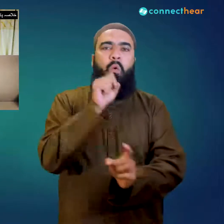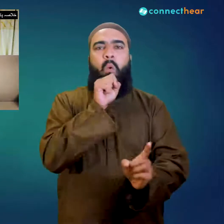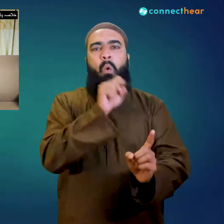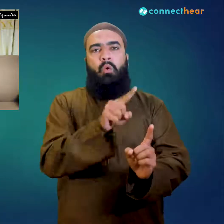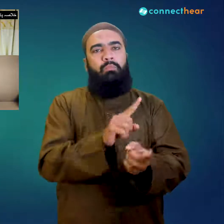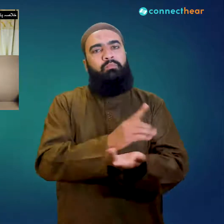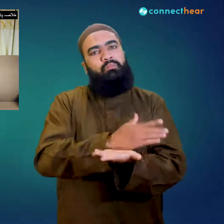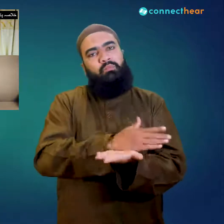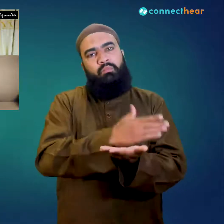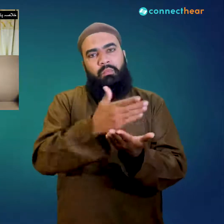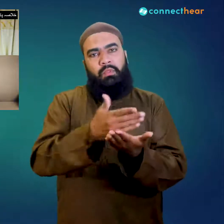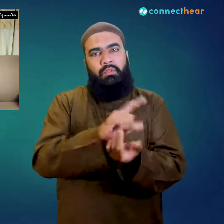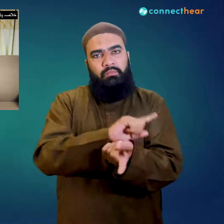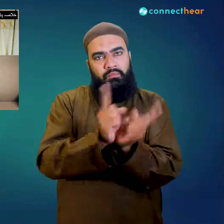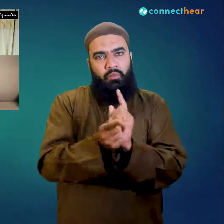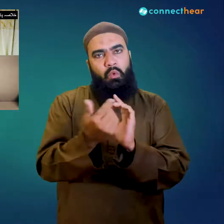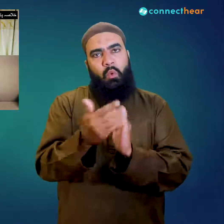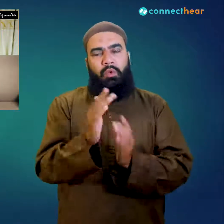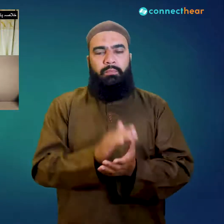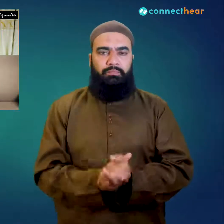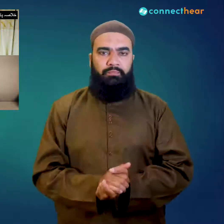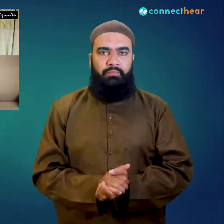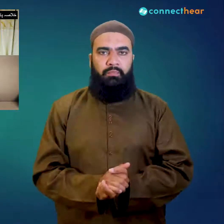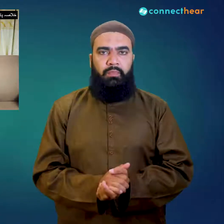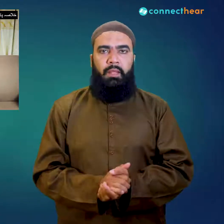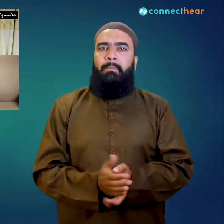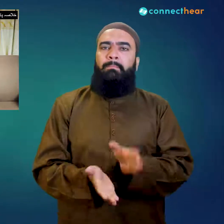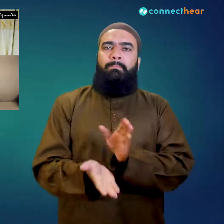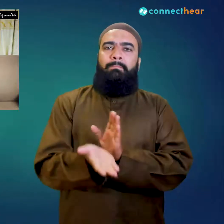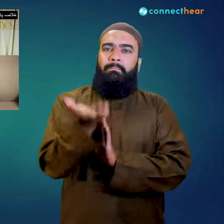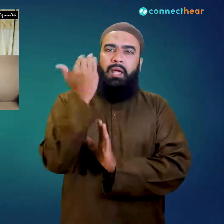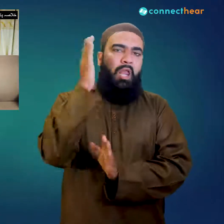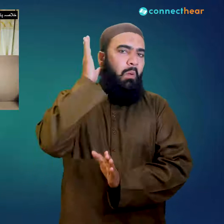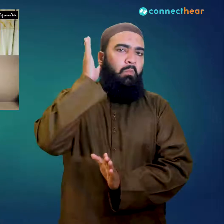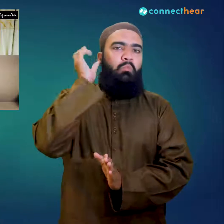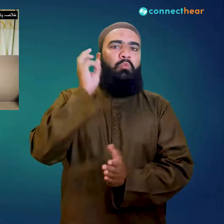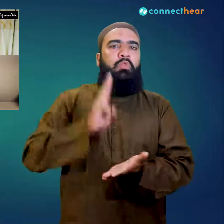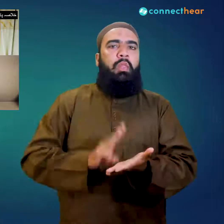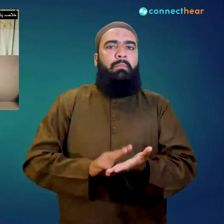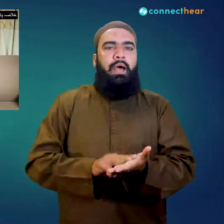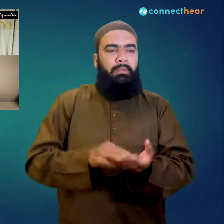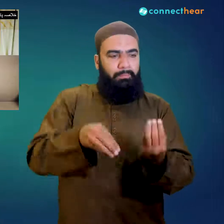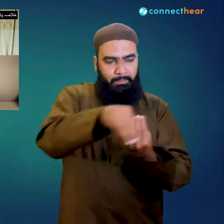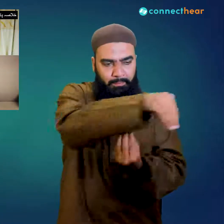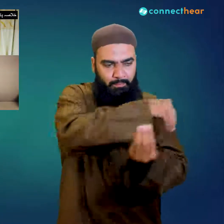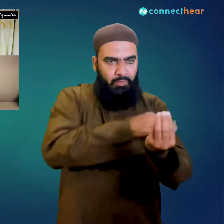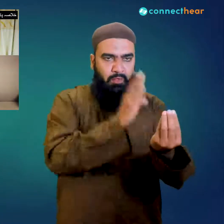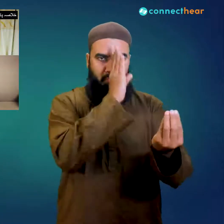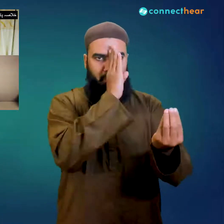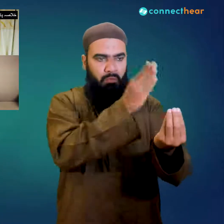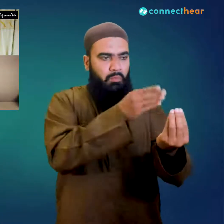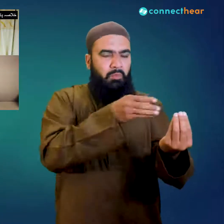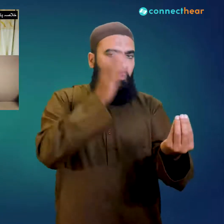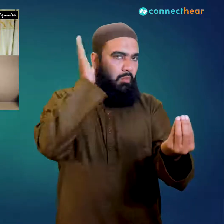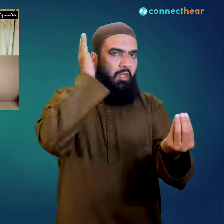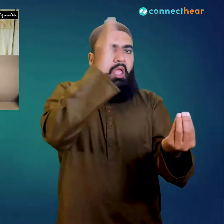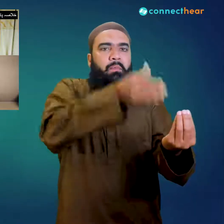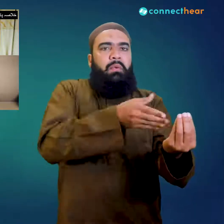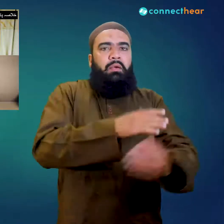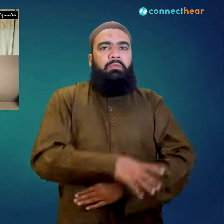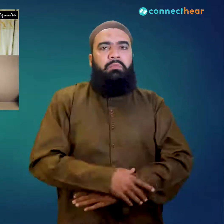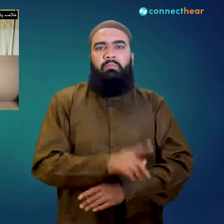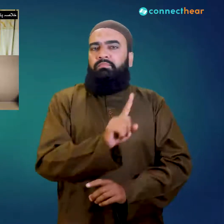کہ مسلمانوں کے لیے ایک قبلہ خانہ کعبہ یعنی بیت اللہ مسجد حرام کو تجویز ہونا